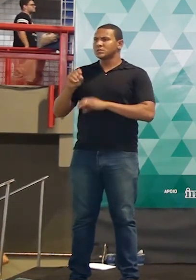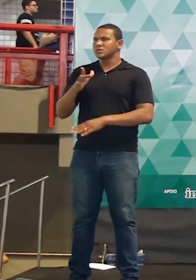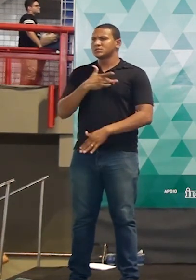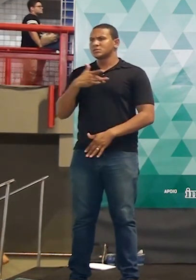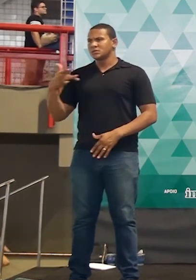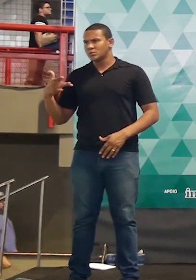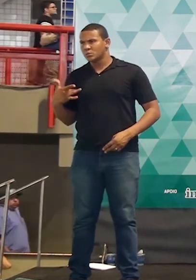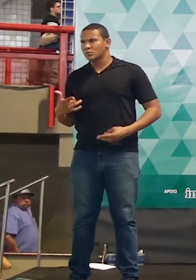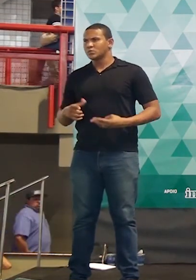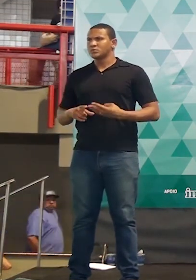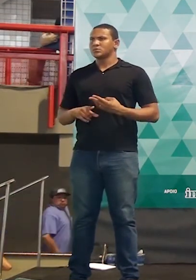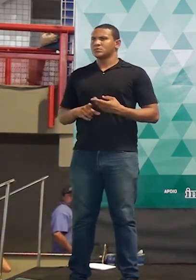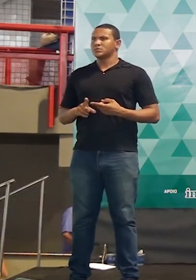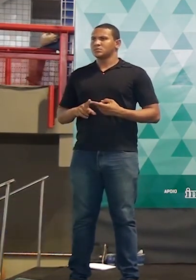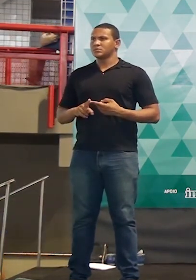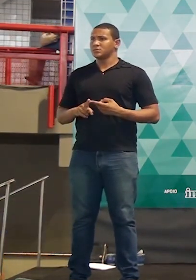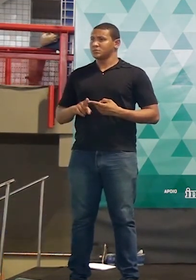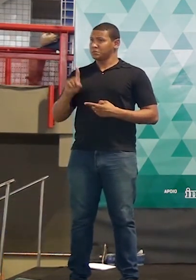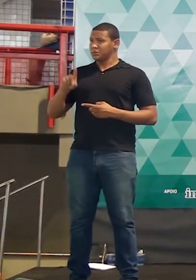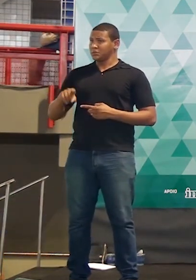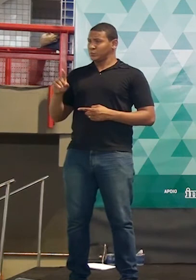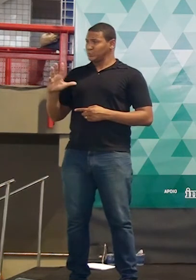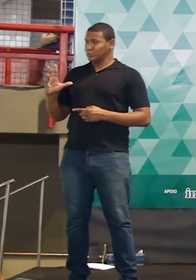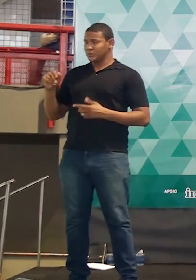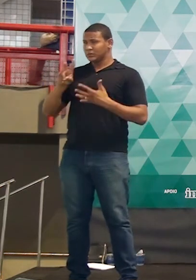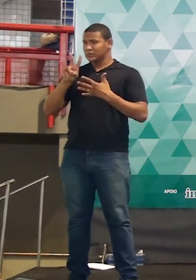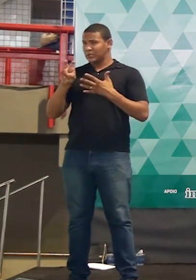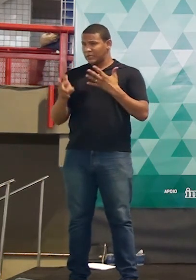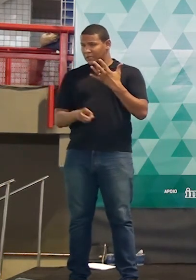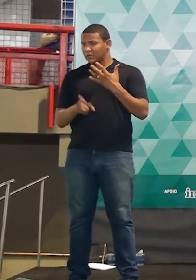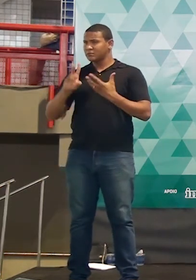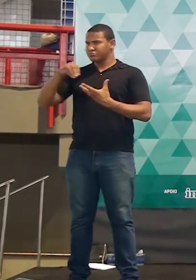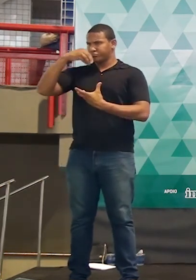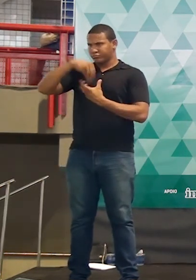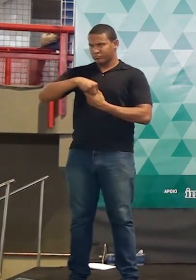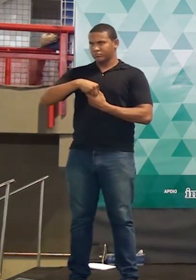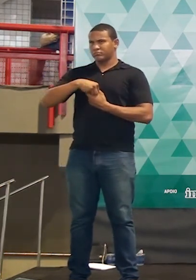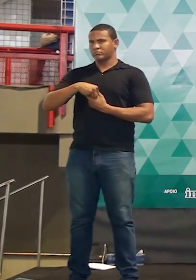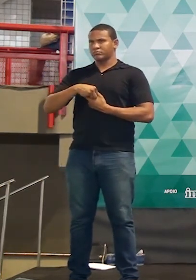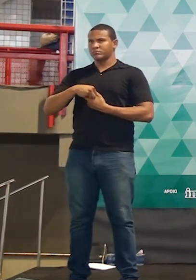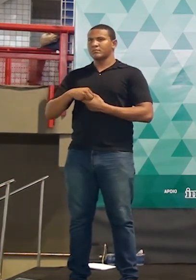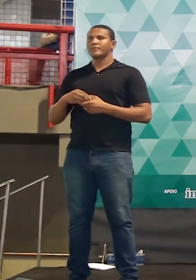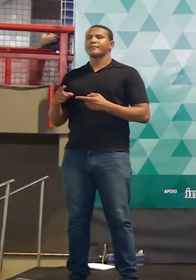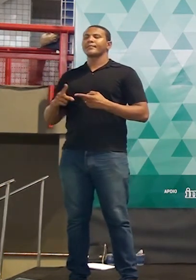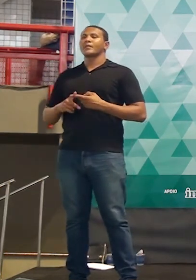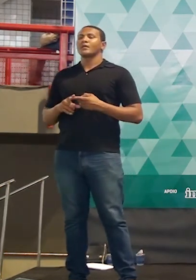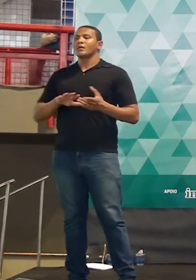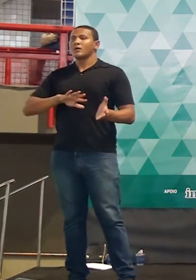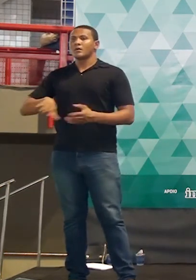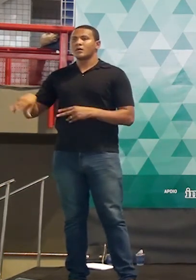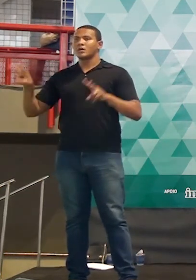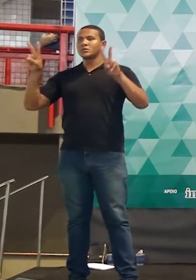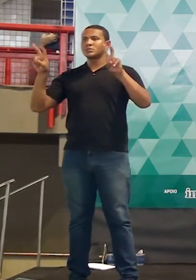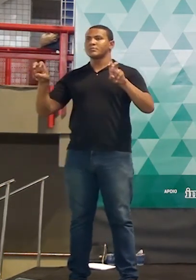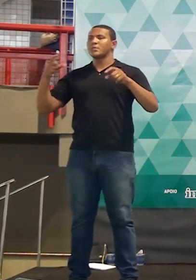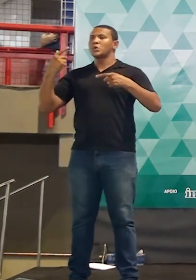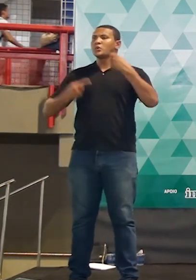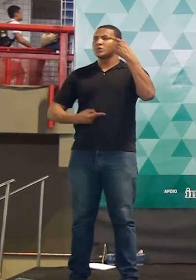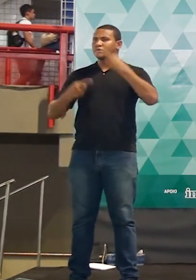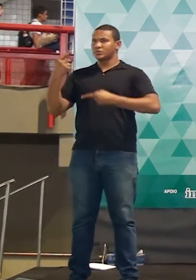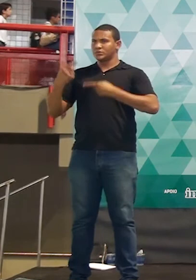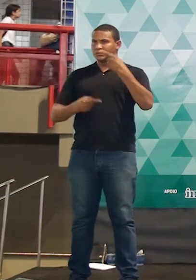saúde, tá? Todos esses temas estão dentro dessa área. tema relacionado com